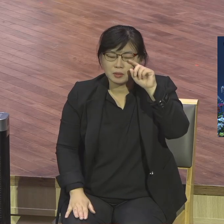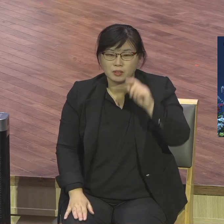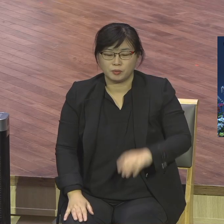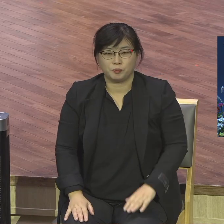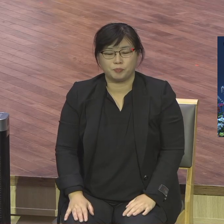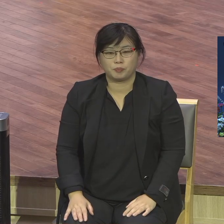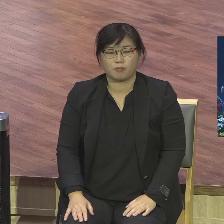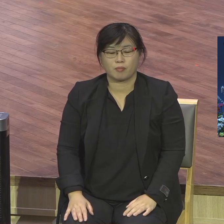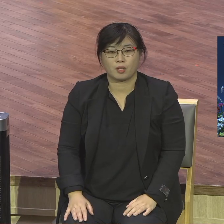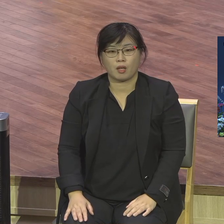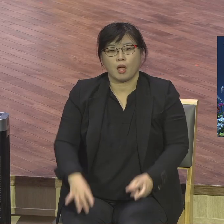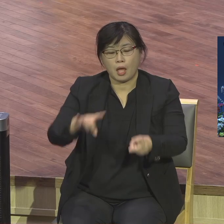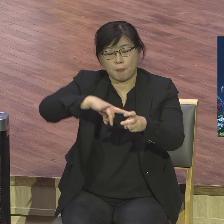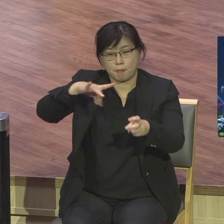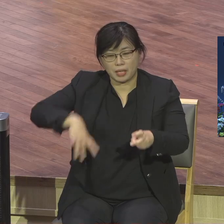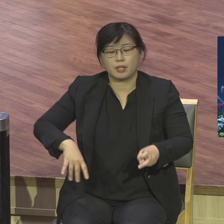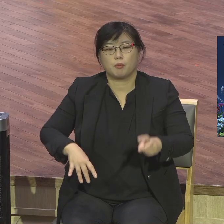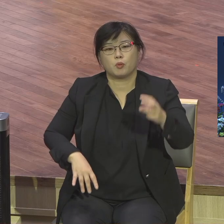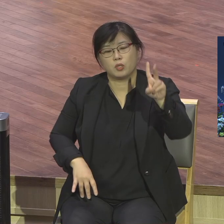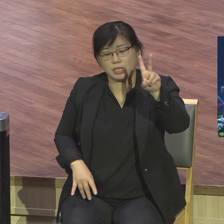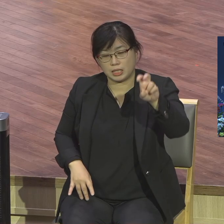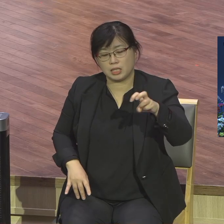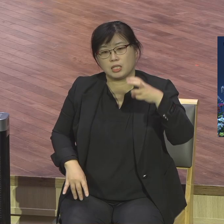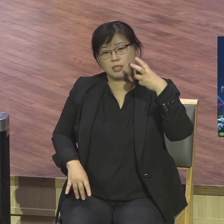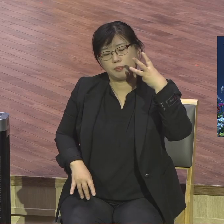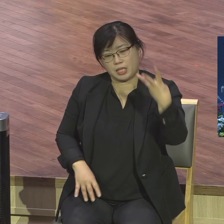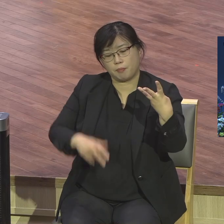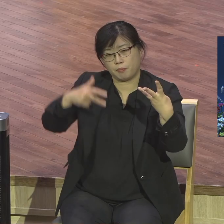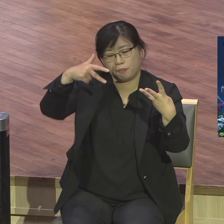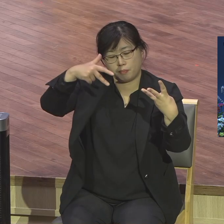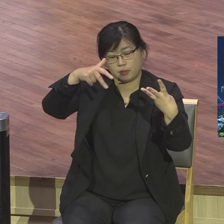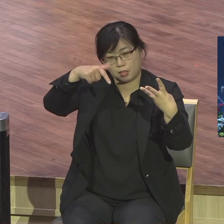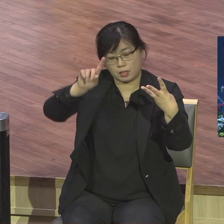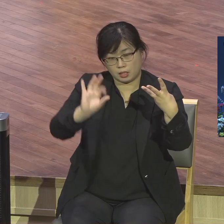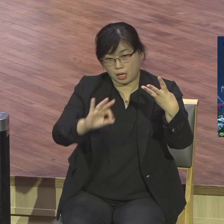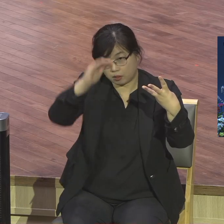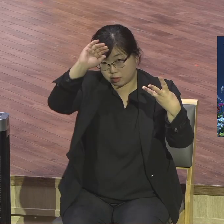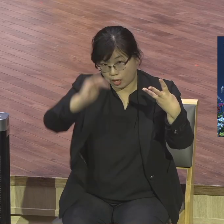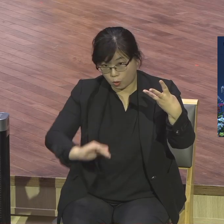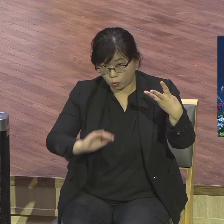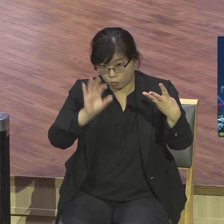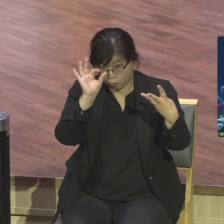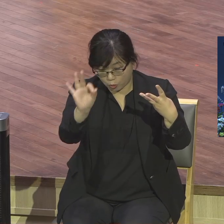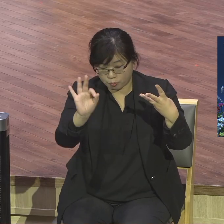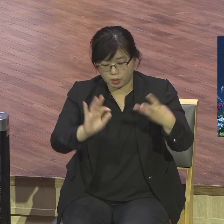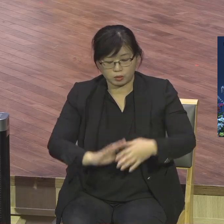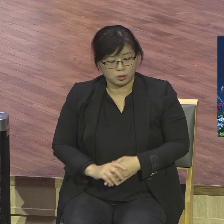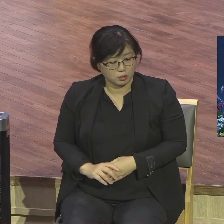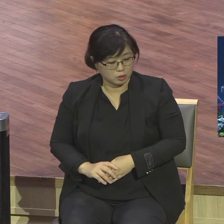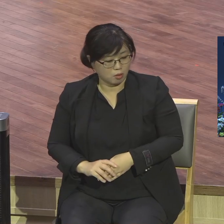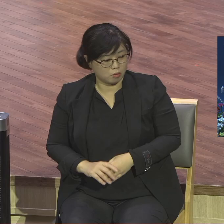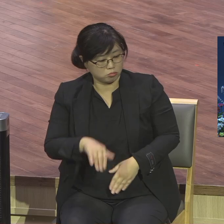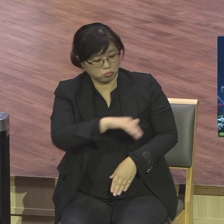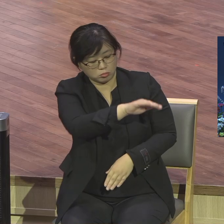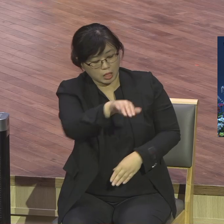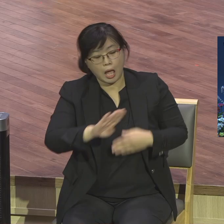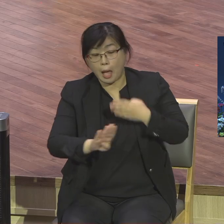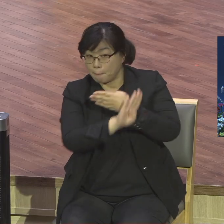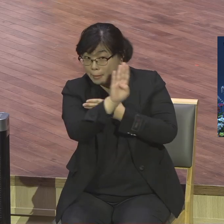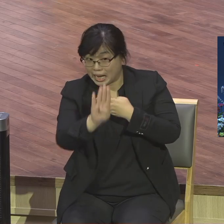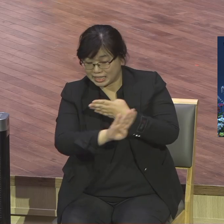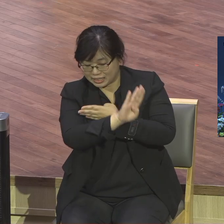23장 23재로 보면 예수님께서 외식하는 서의관들과 바리새인들을 책망하는 장면이 나와요